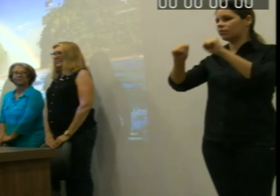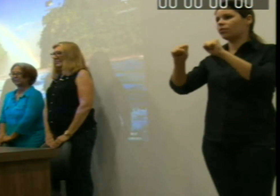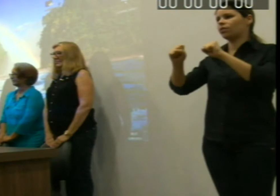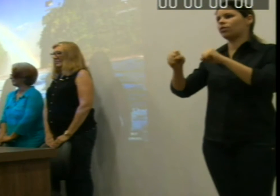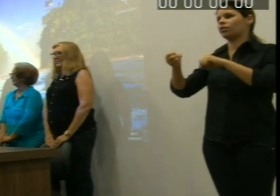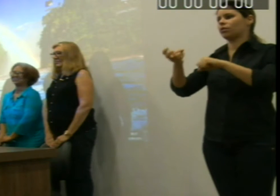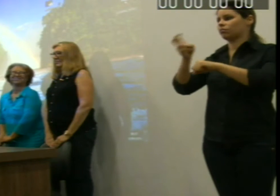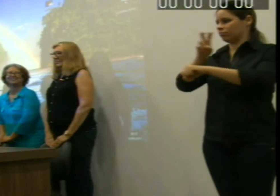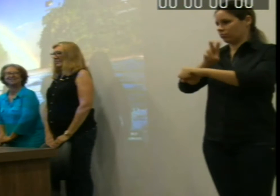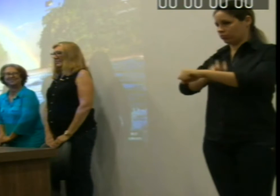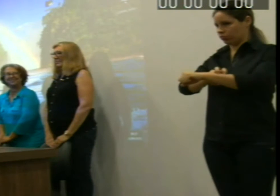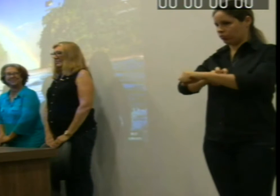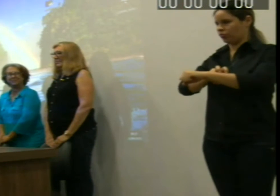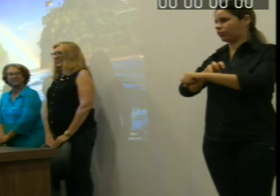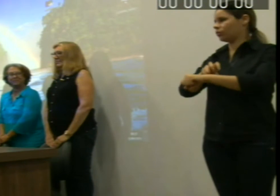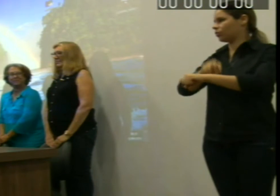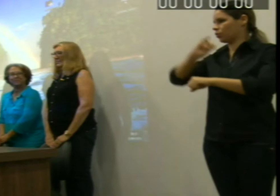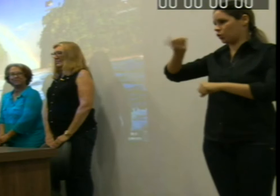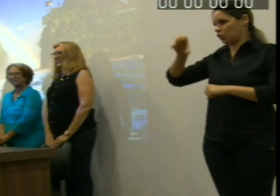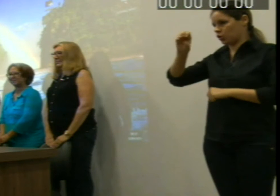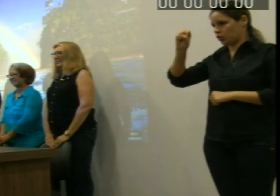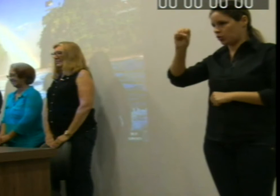edinilson Gomes de s